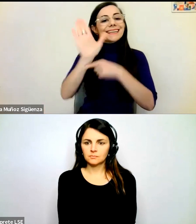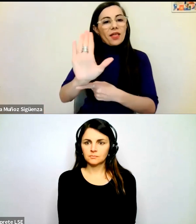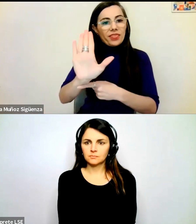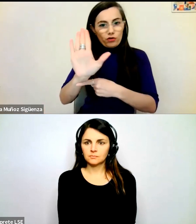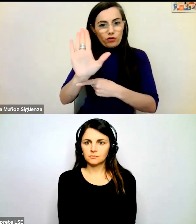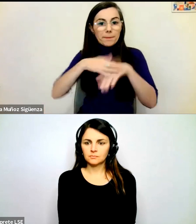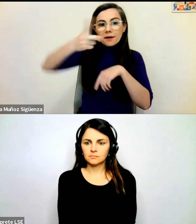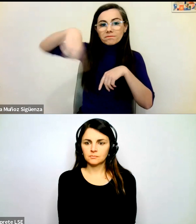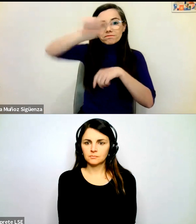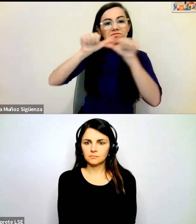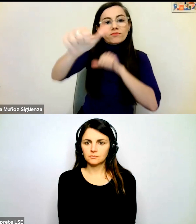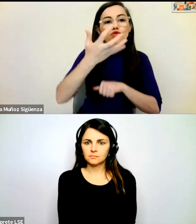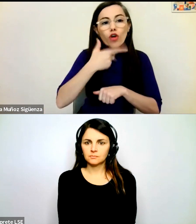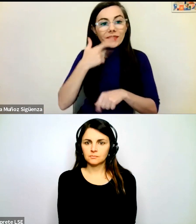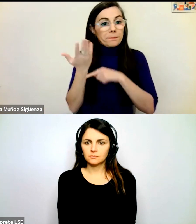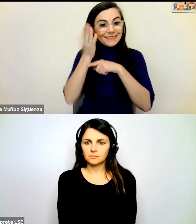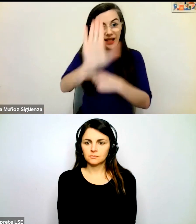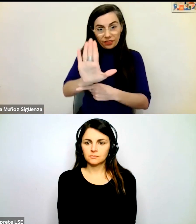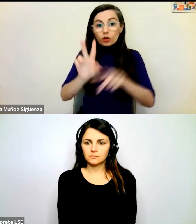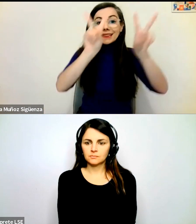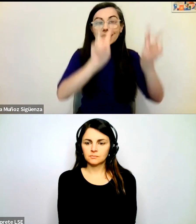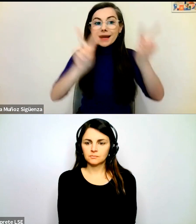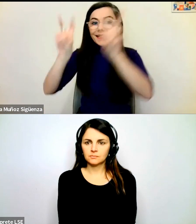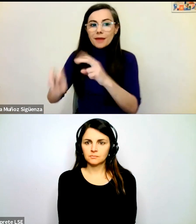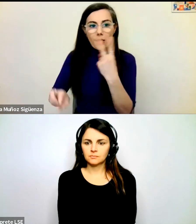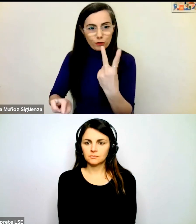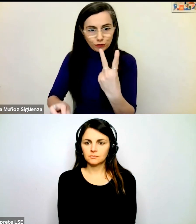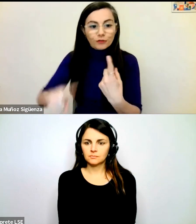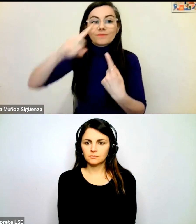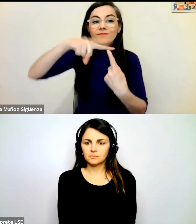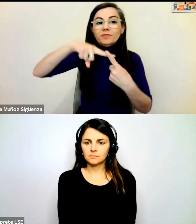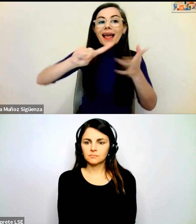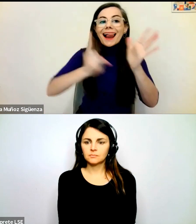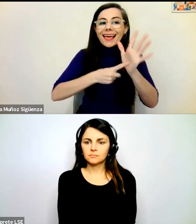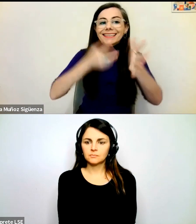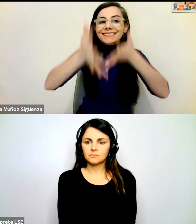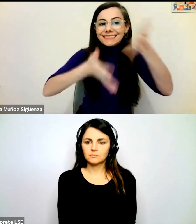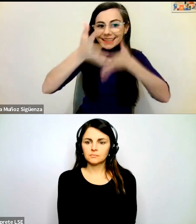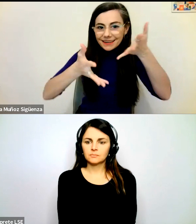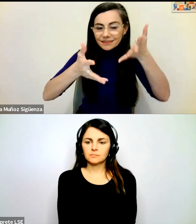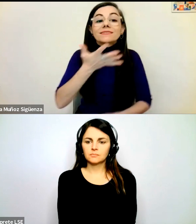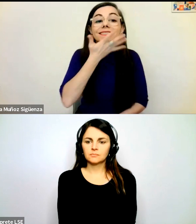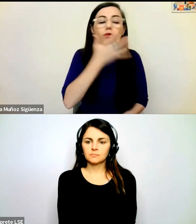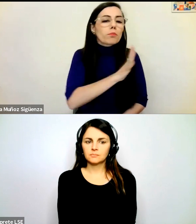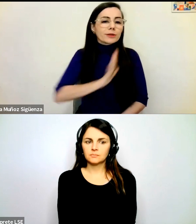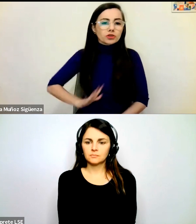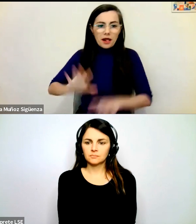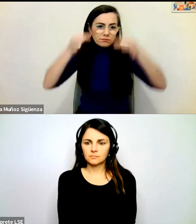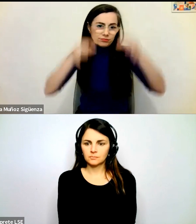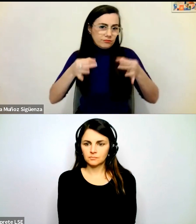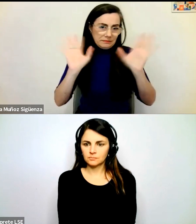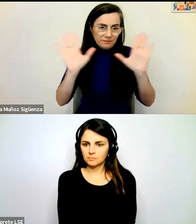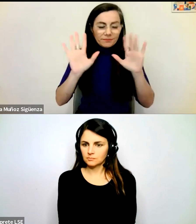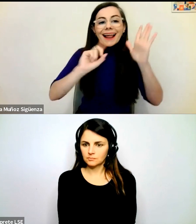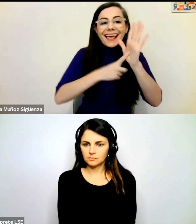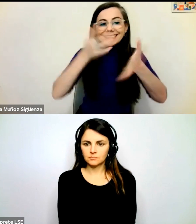Hoy, durante el webinario, vamos a hacer una presentación para que conozcáis 2 temas. Por un lado, ley